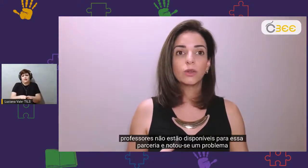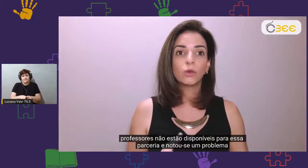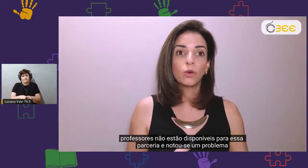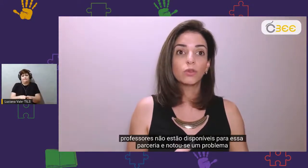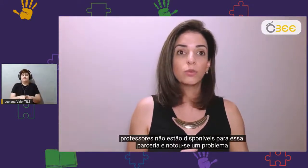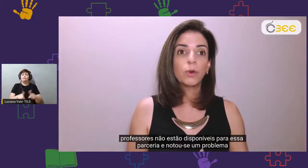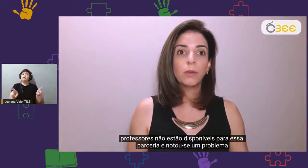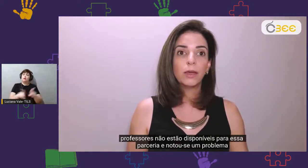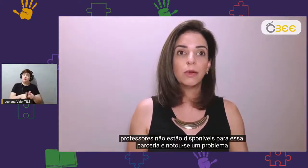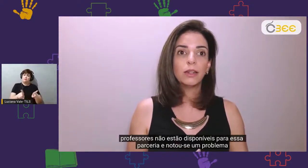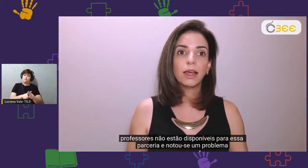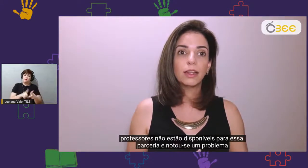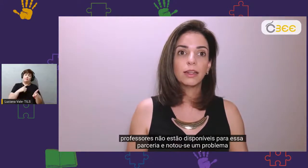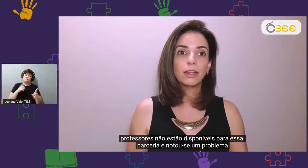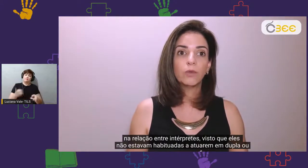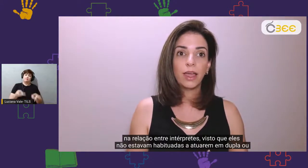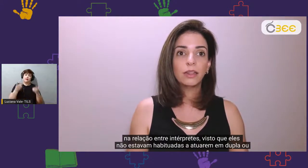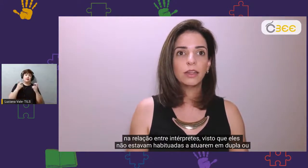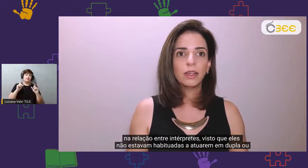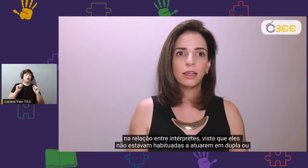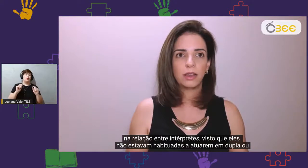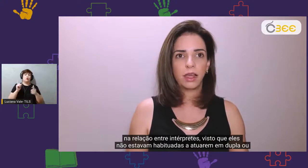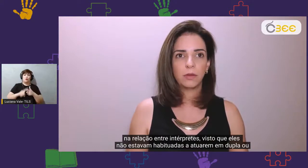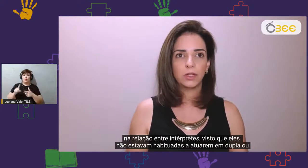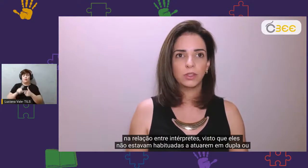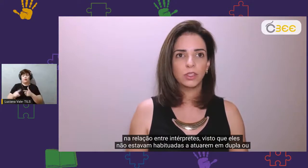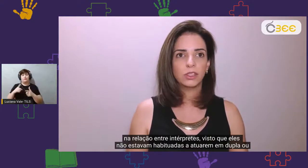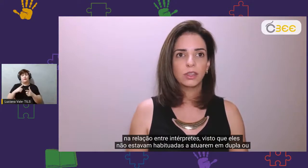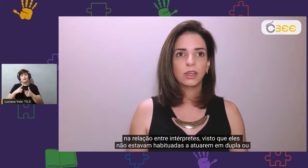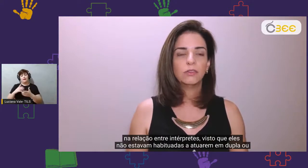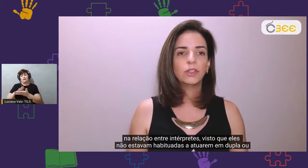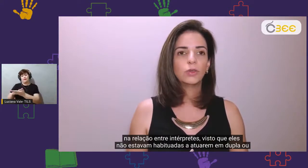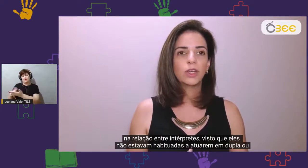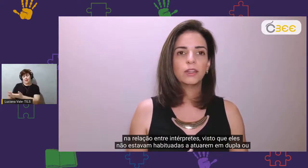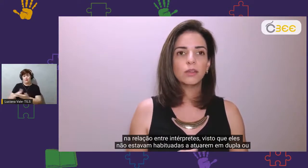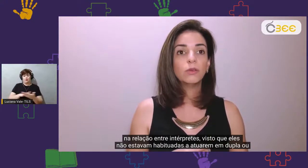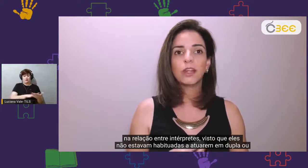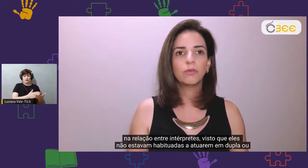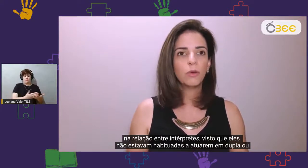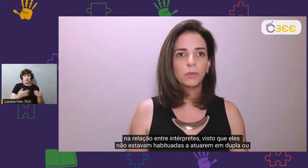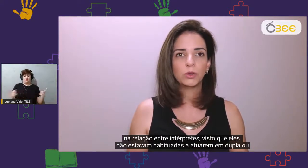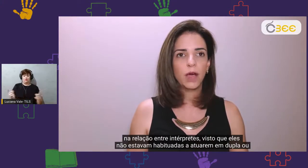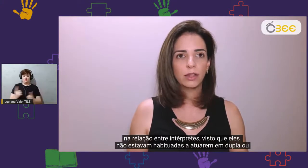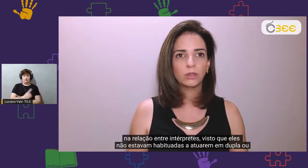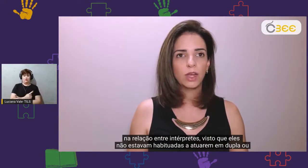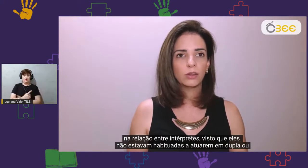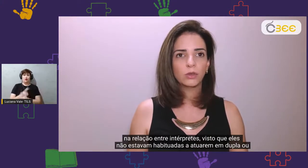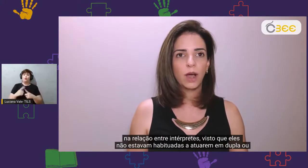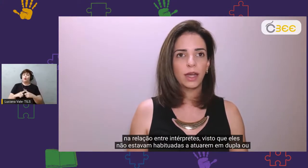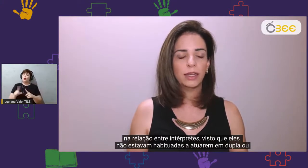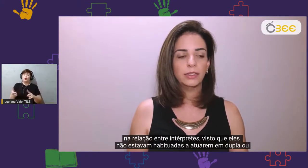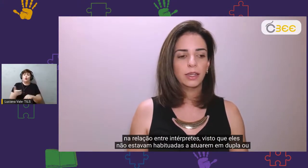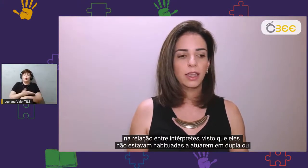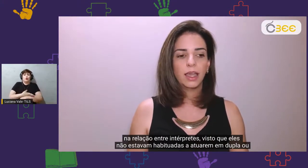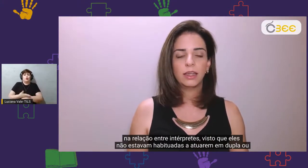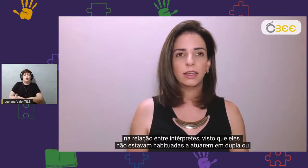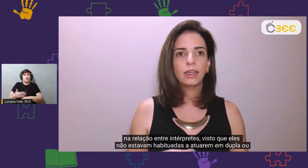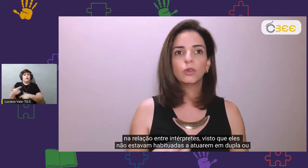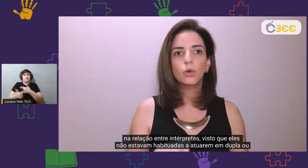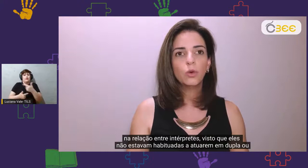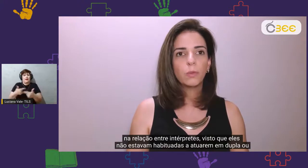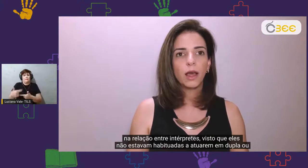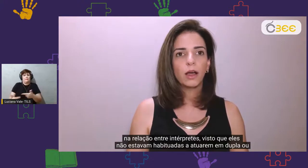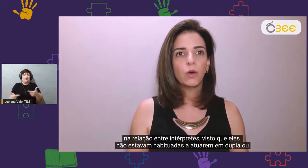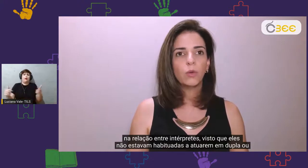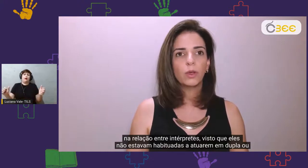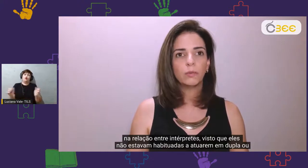também notou-se um problema na relação entre intérpretes, visto que eles não estavam habituados a atuarem